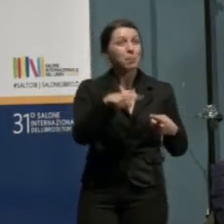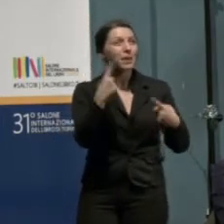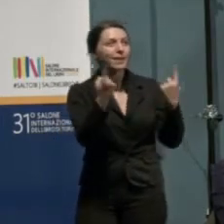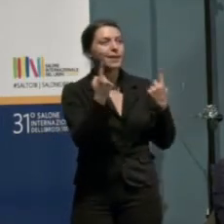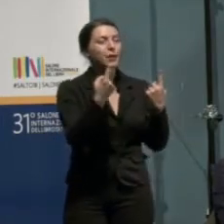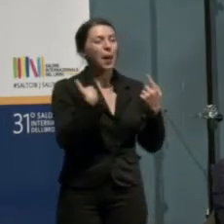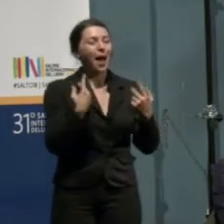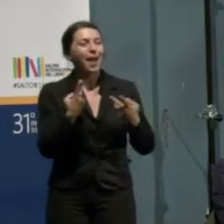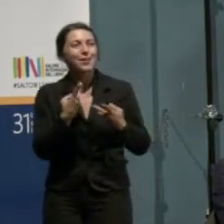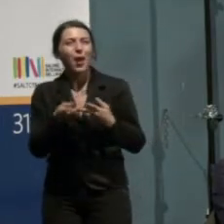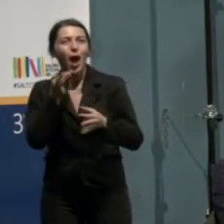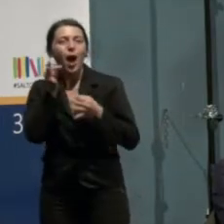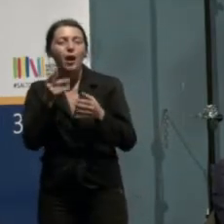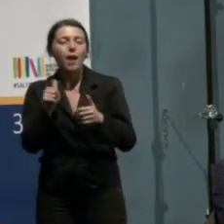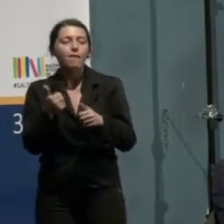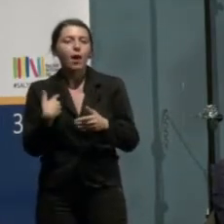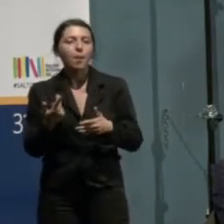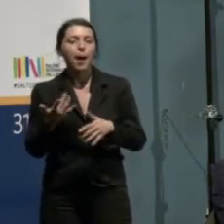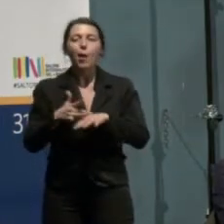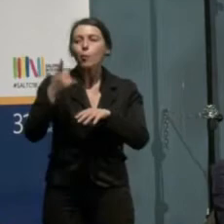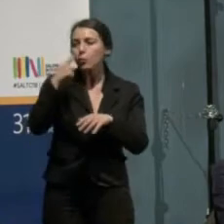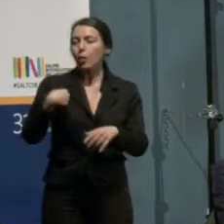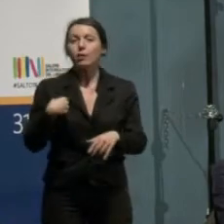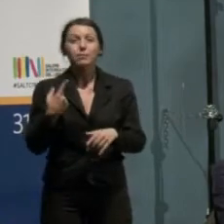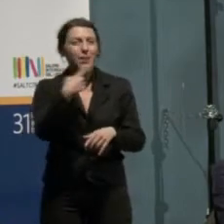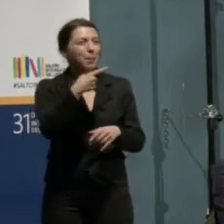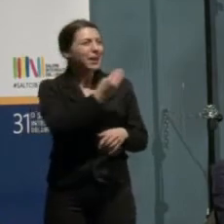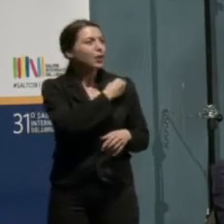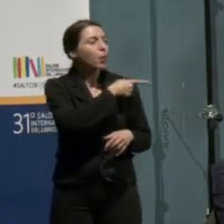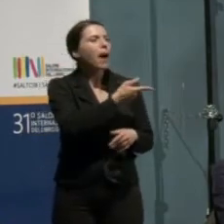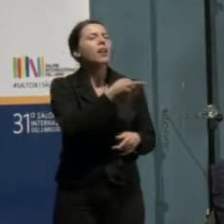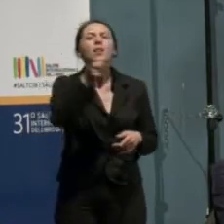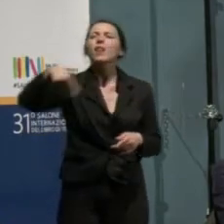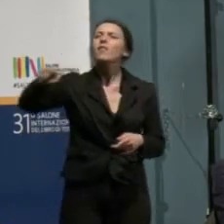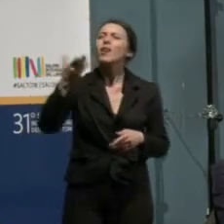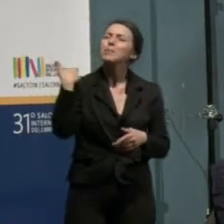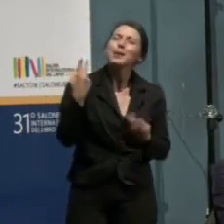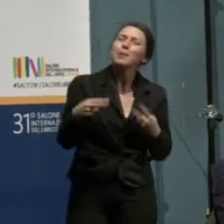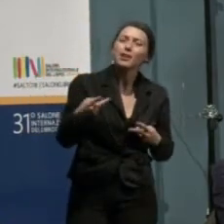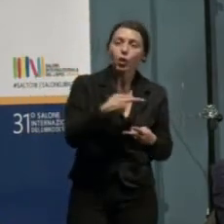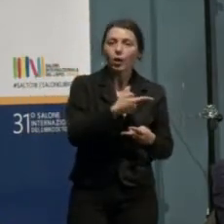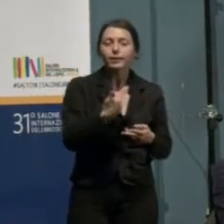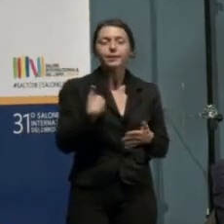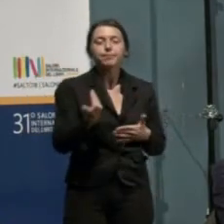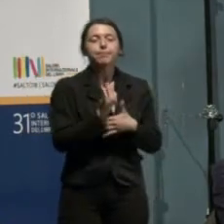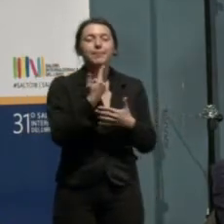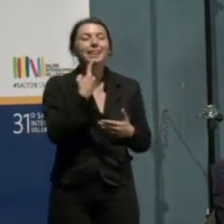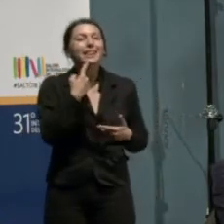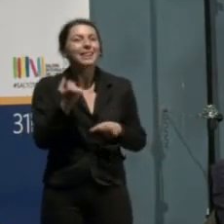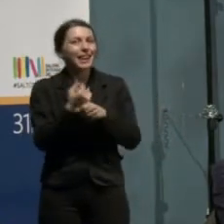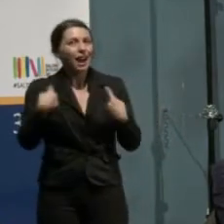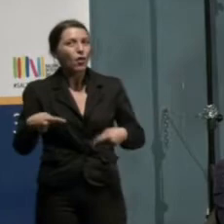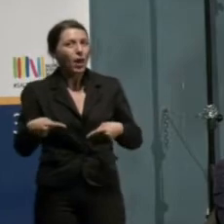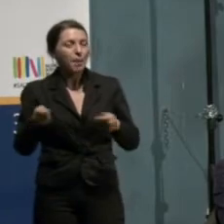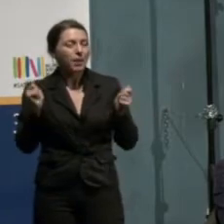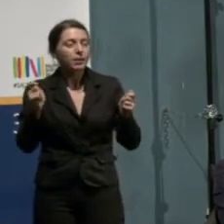cose la tua la tua domanda dove eravate prima ferisce chi lavora in questo campo e che dimentica tante parti del mondo